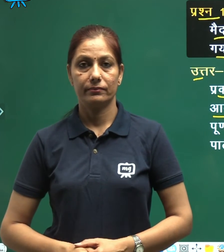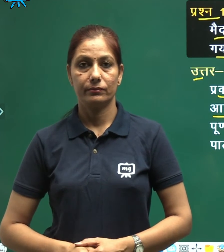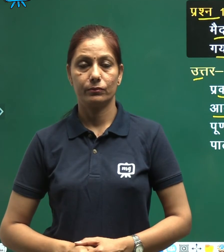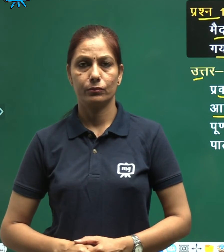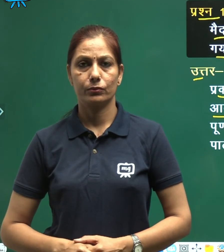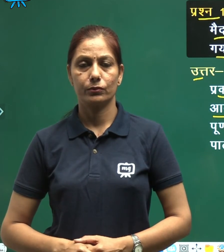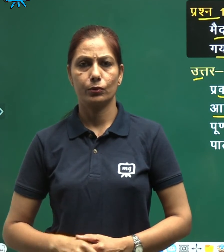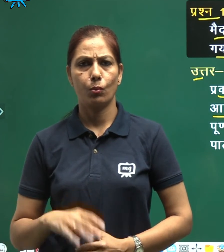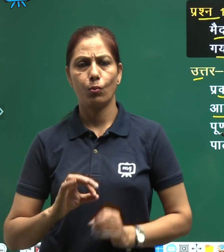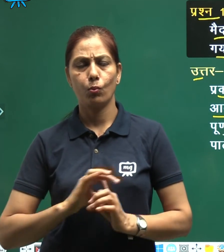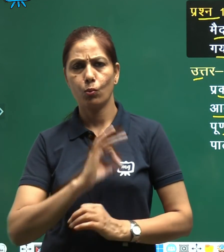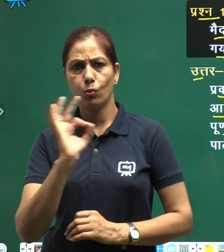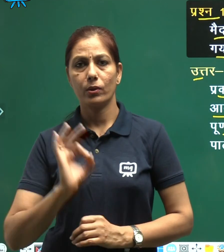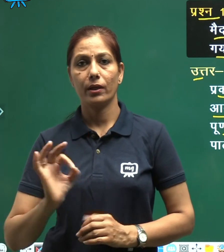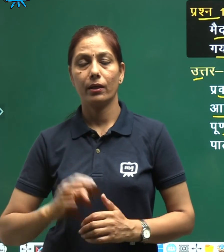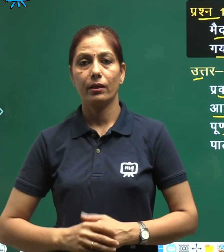पूर्ण ईमानदारी के साथ